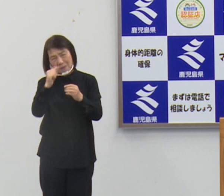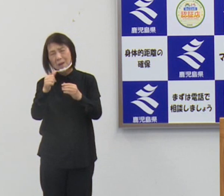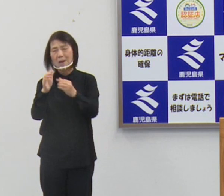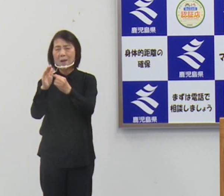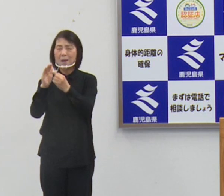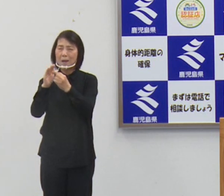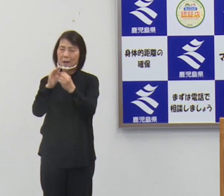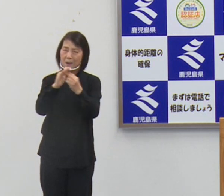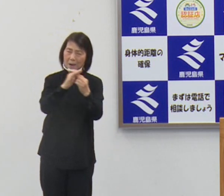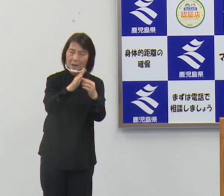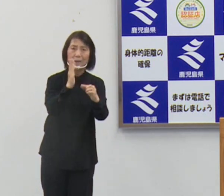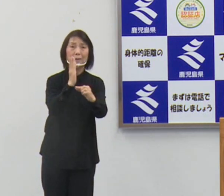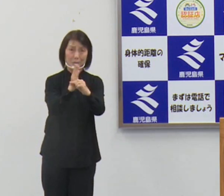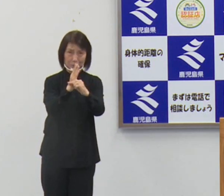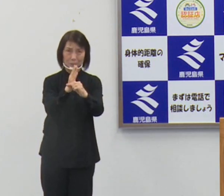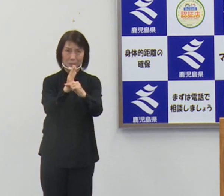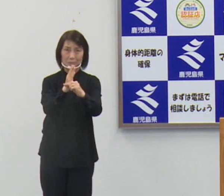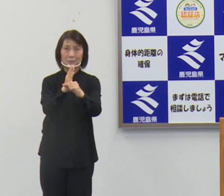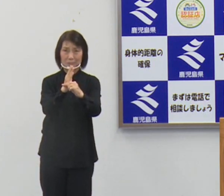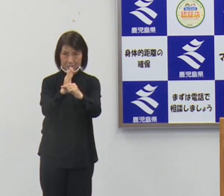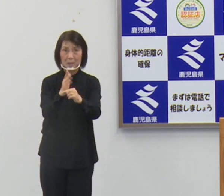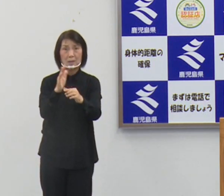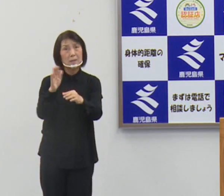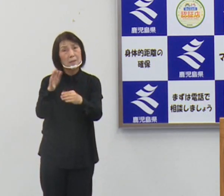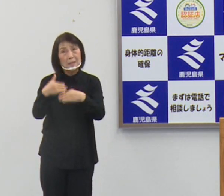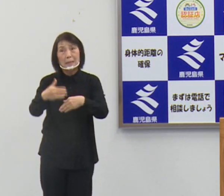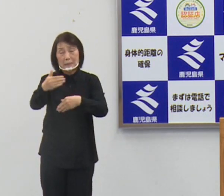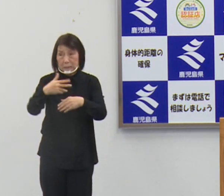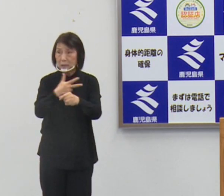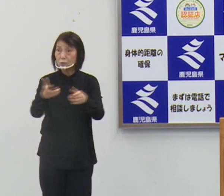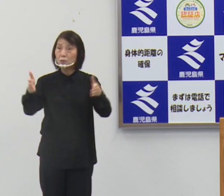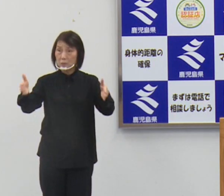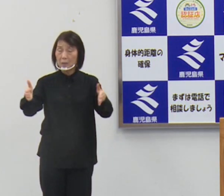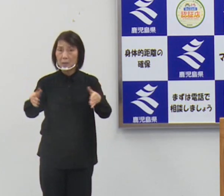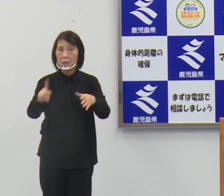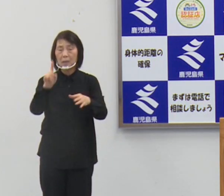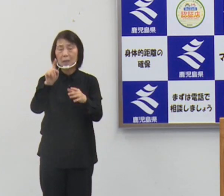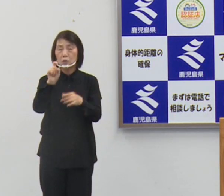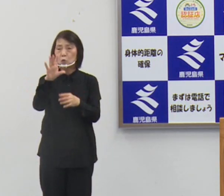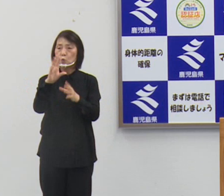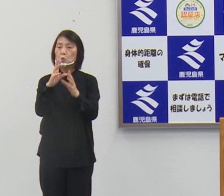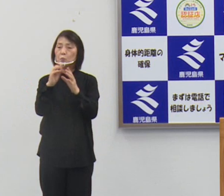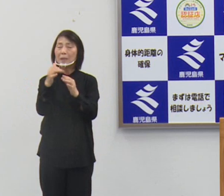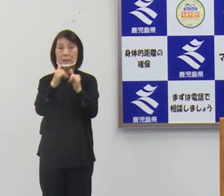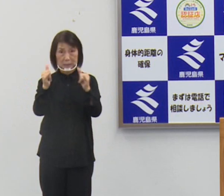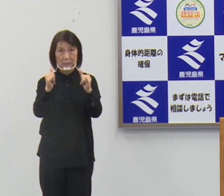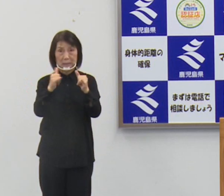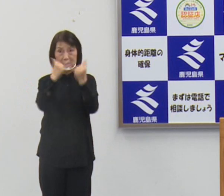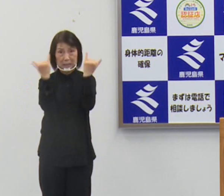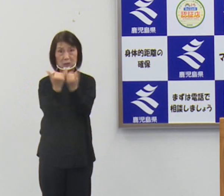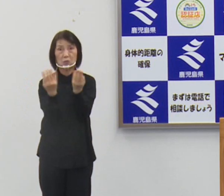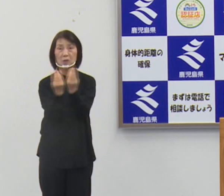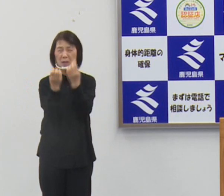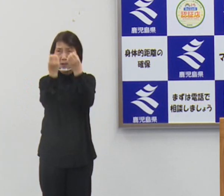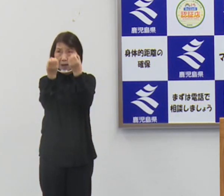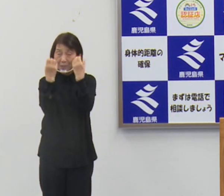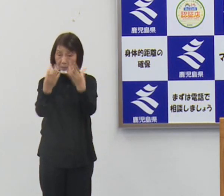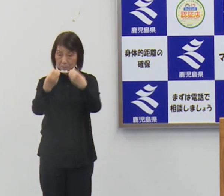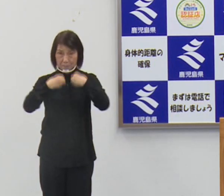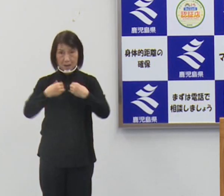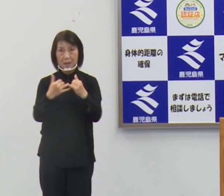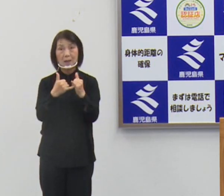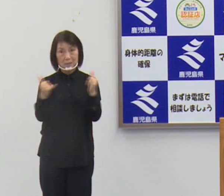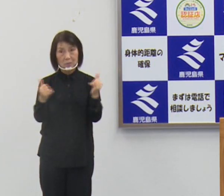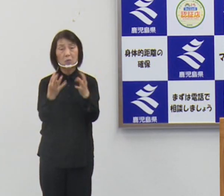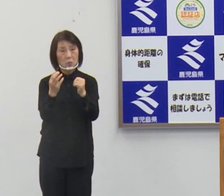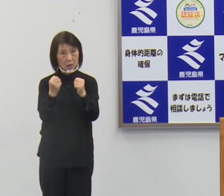ておりますが、直近1週間の人口10万人あたりの新規感染者数は30